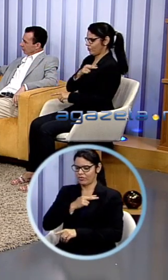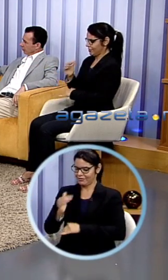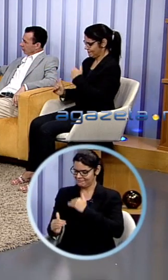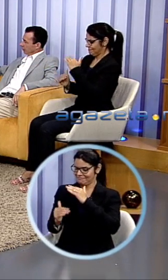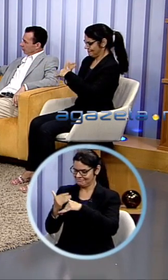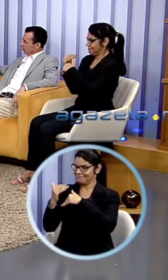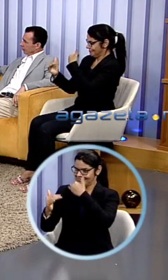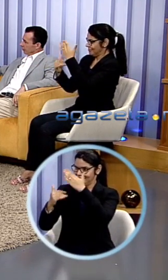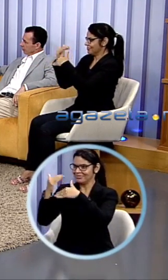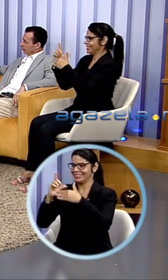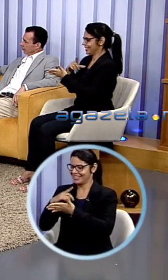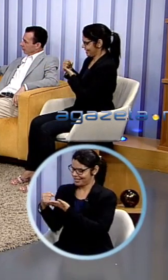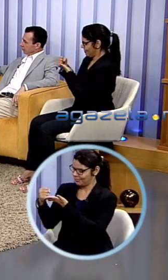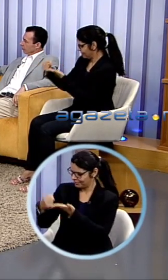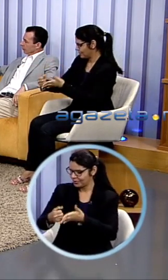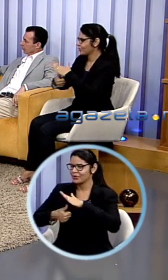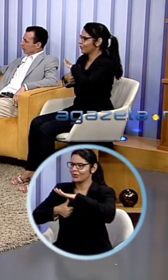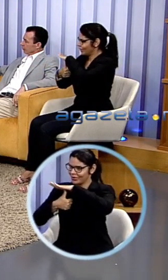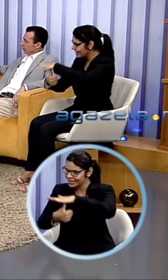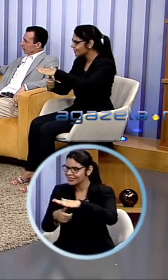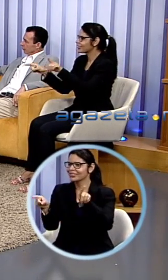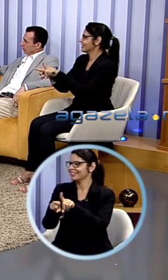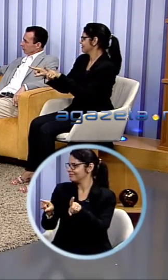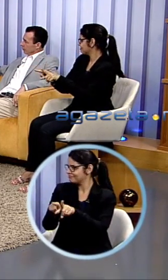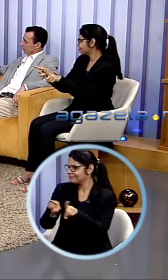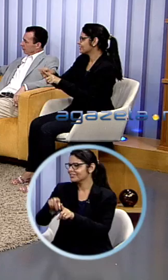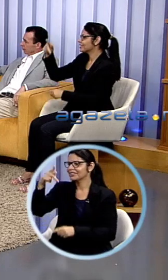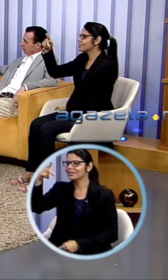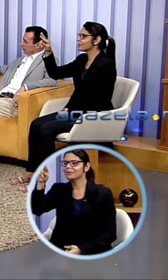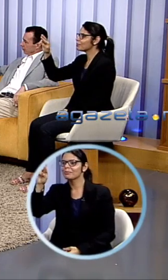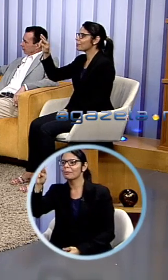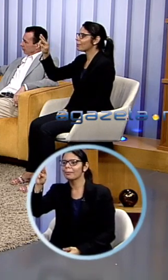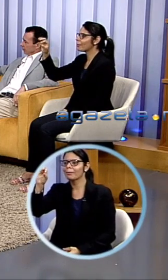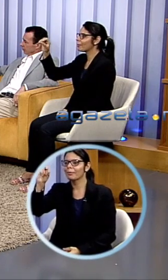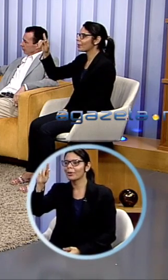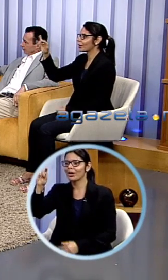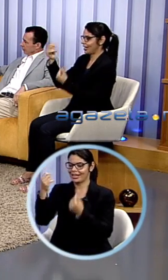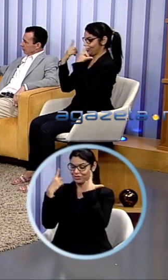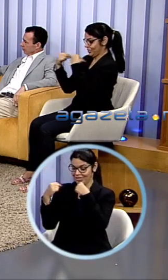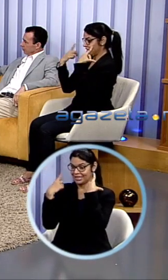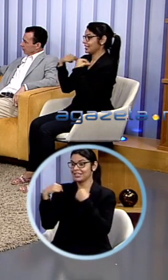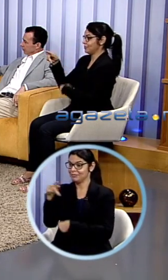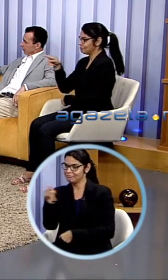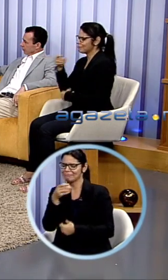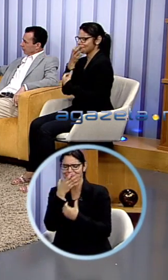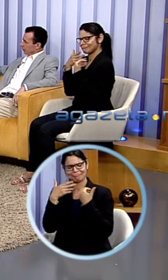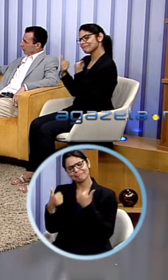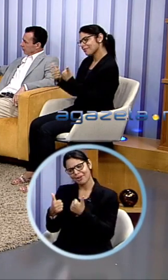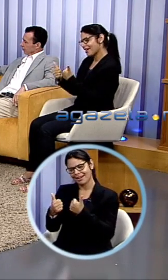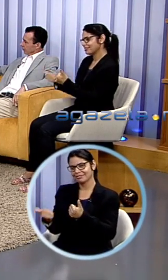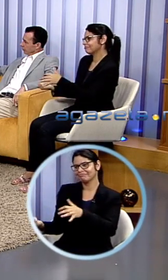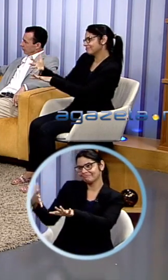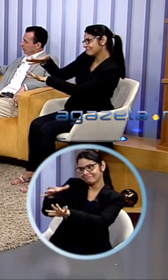tido todo o apoio tanto da da Reitoria como da pró-reitoria de graduação na professora da na pessoa da professora Aline para que haja essa